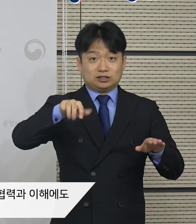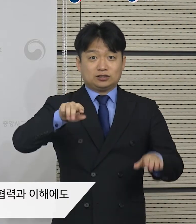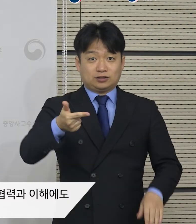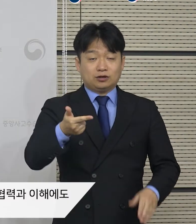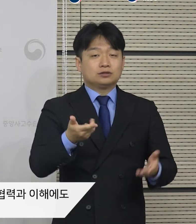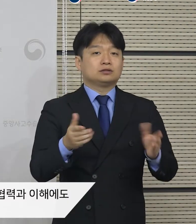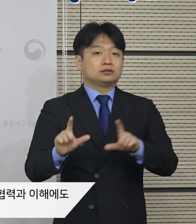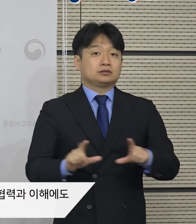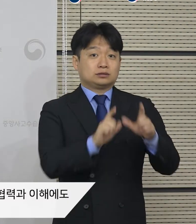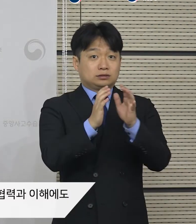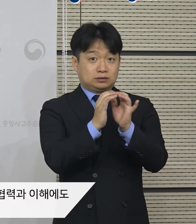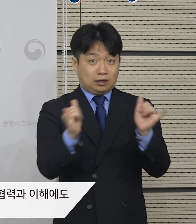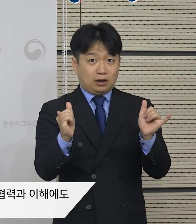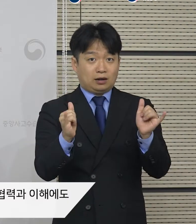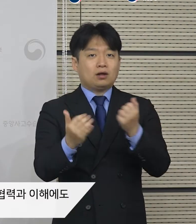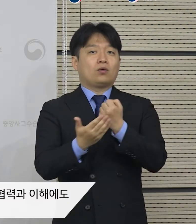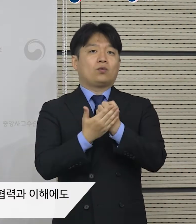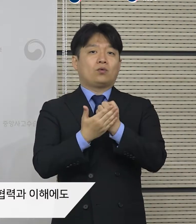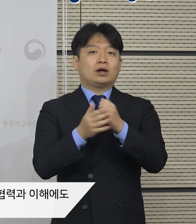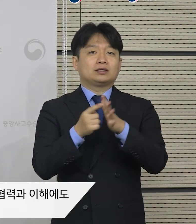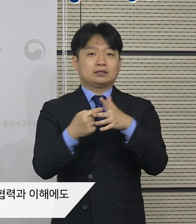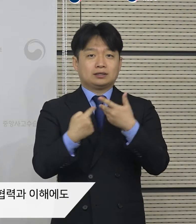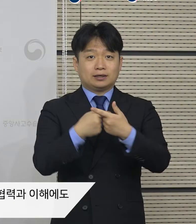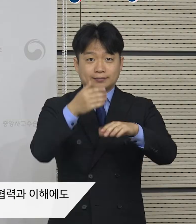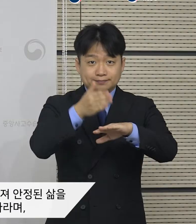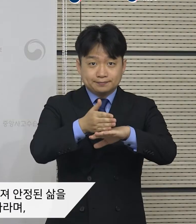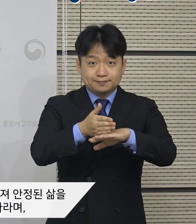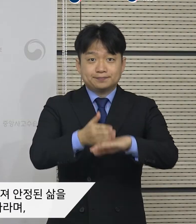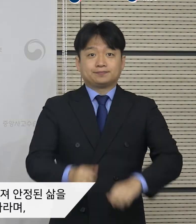주민들의 협력과 이해에도 감사의 말씀을